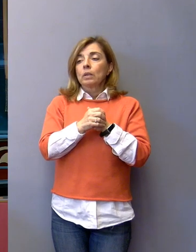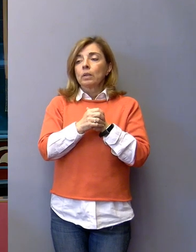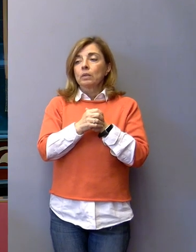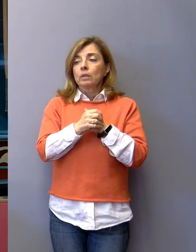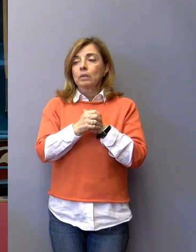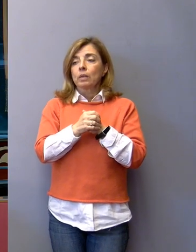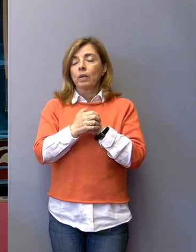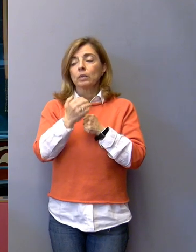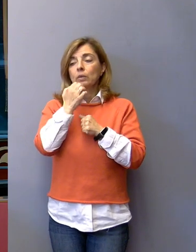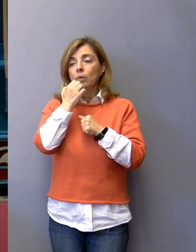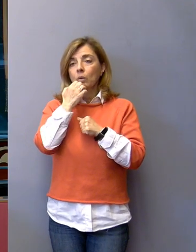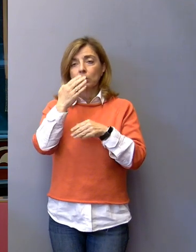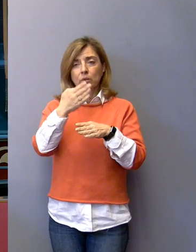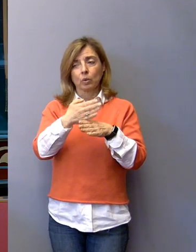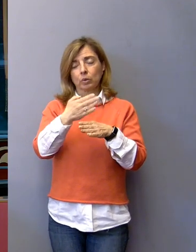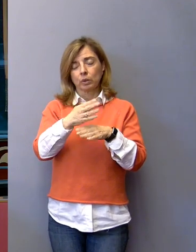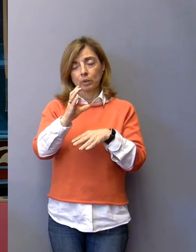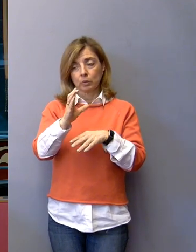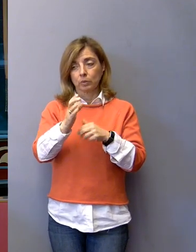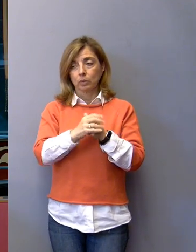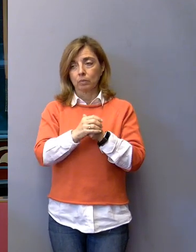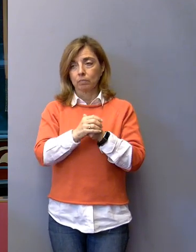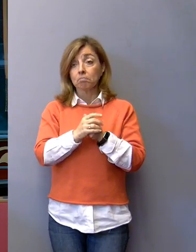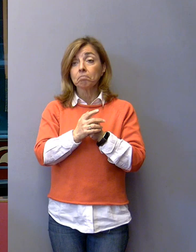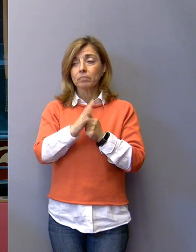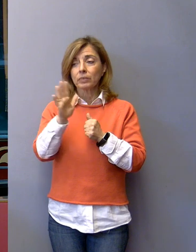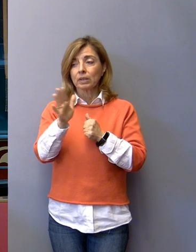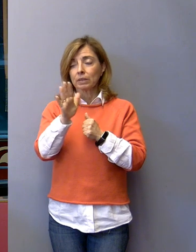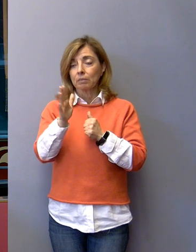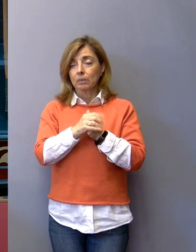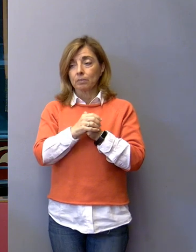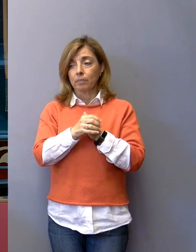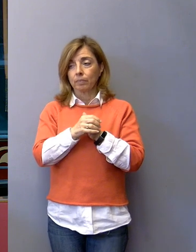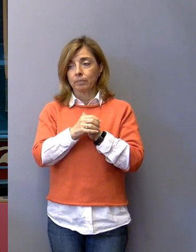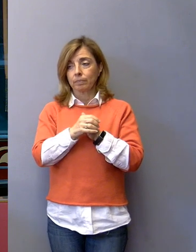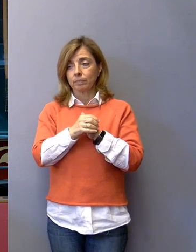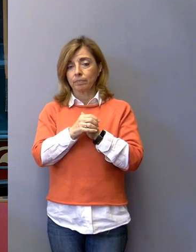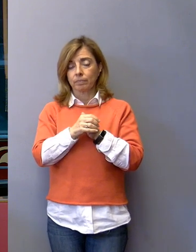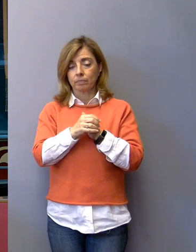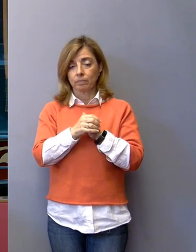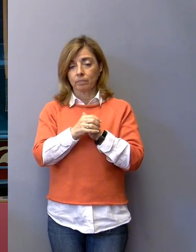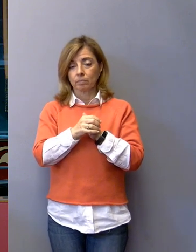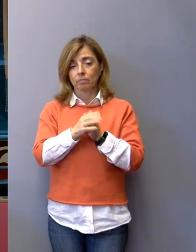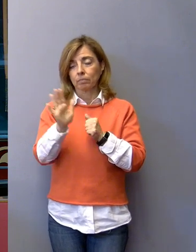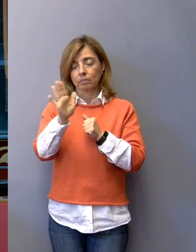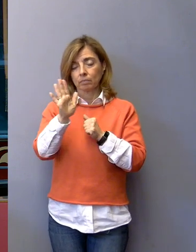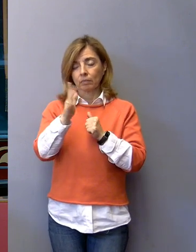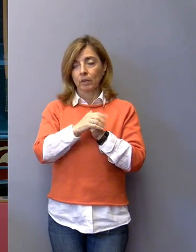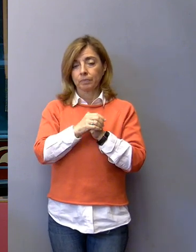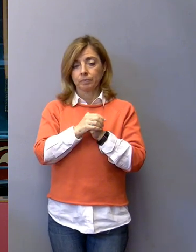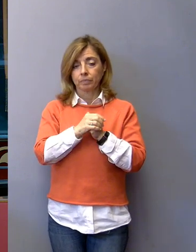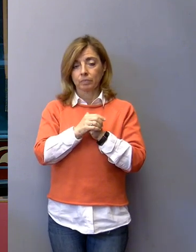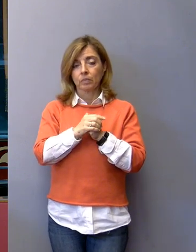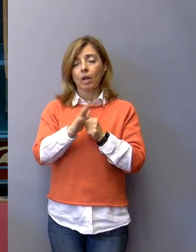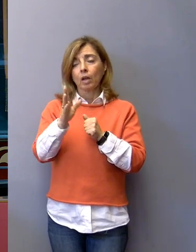Pare che allora affinché non sono No no stai andando avanti le